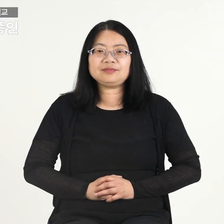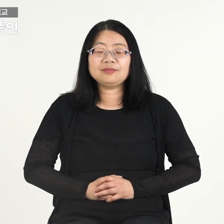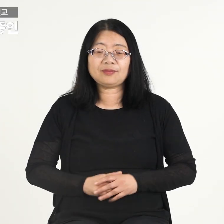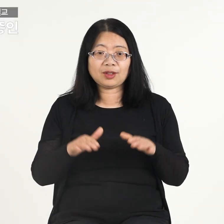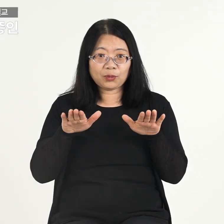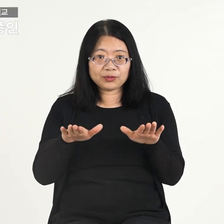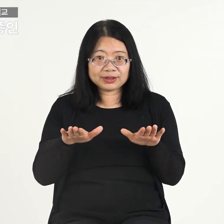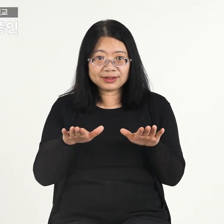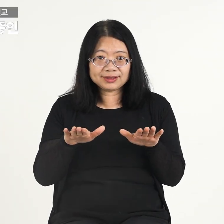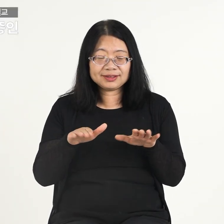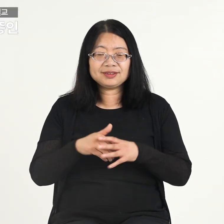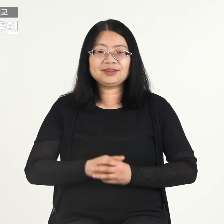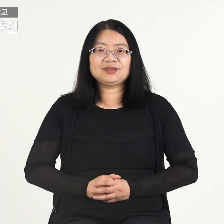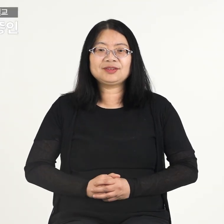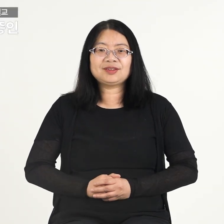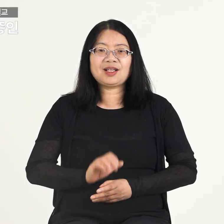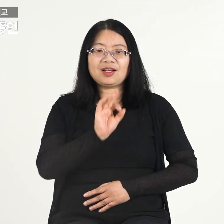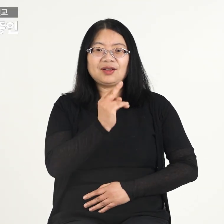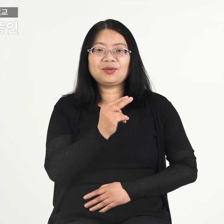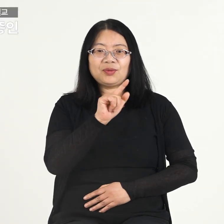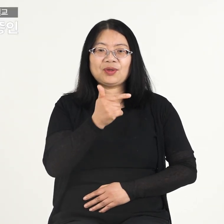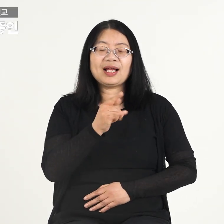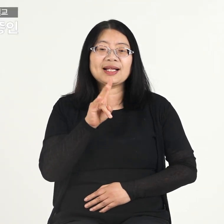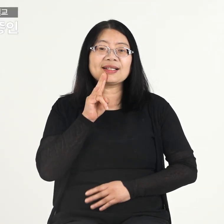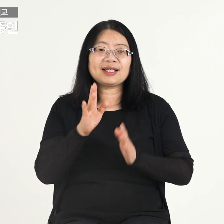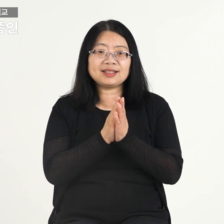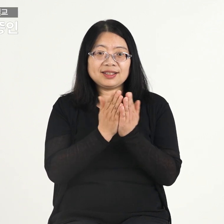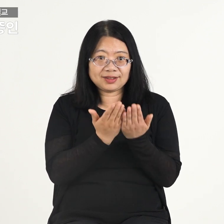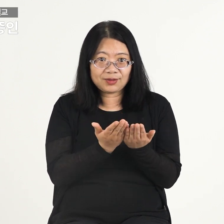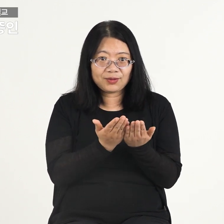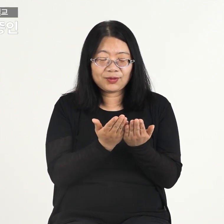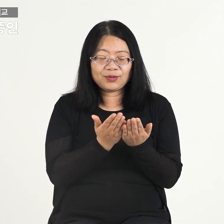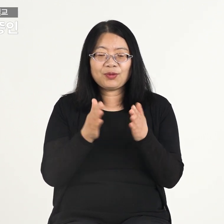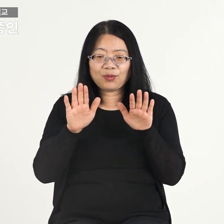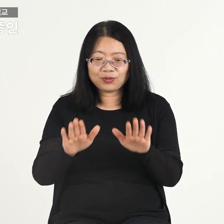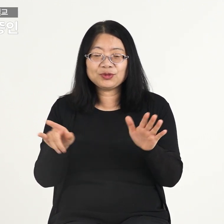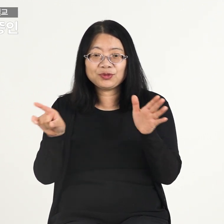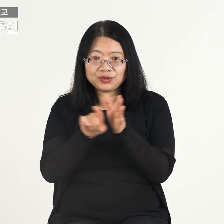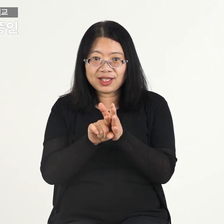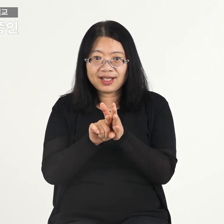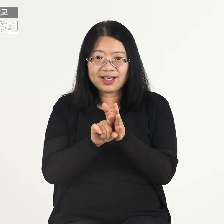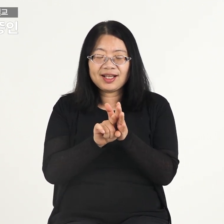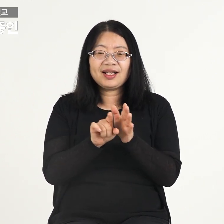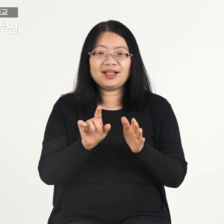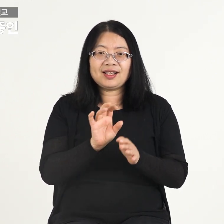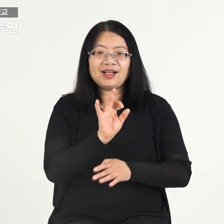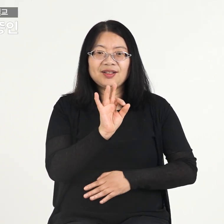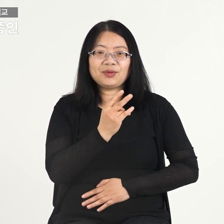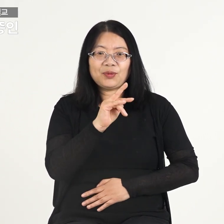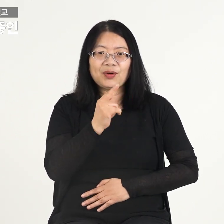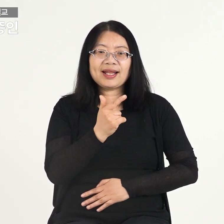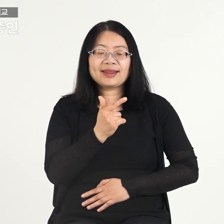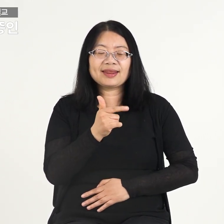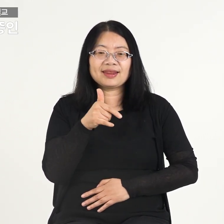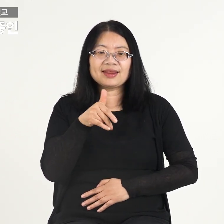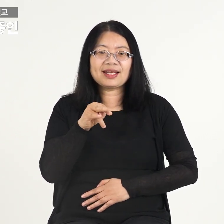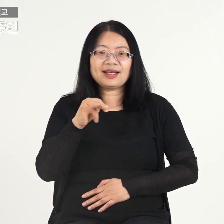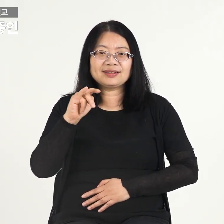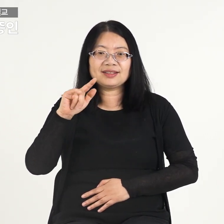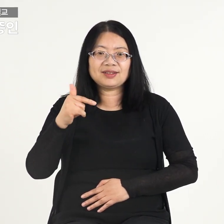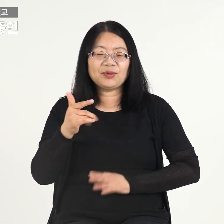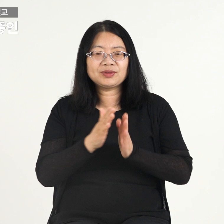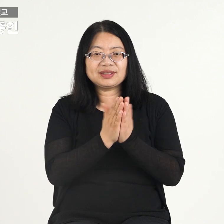자, 오늘 이제 요한계시록 오늘을 위한 요한계시록 네 번째 시간인데요. 오늘